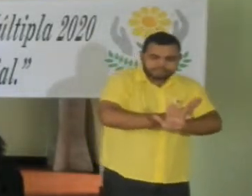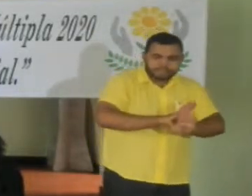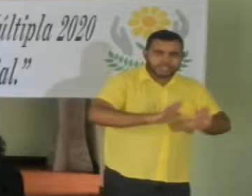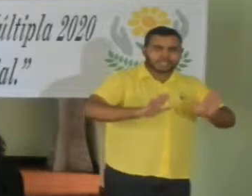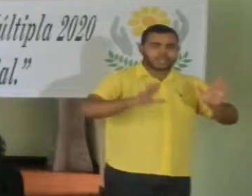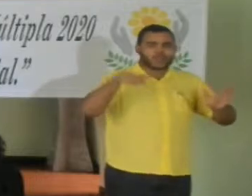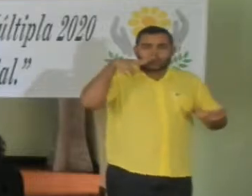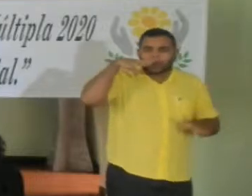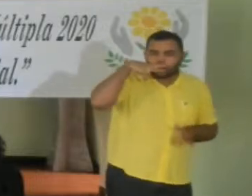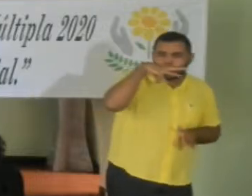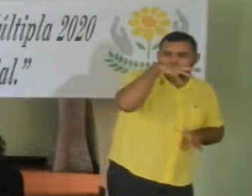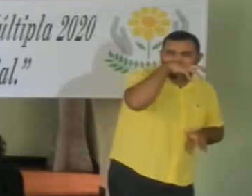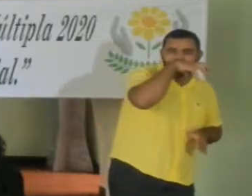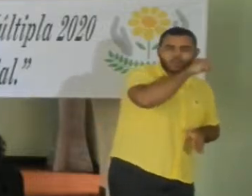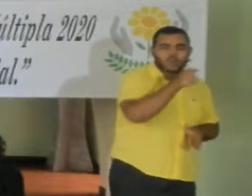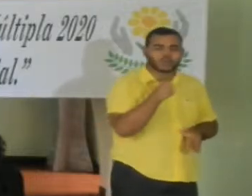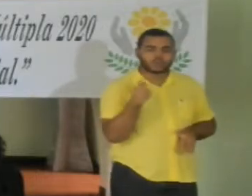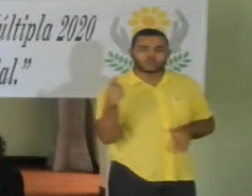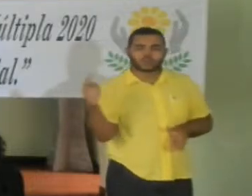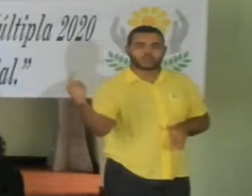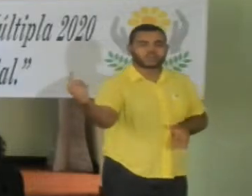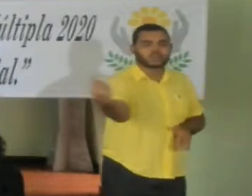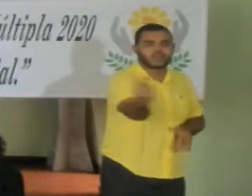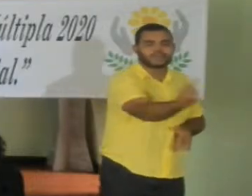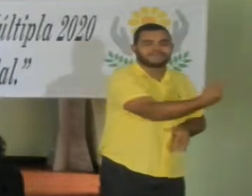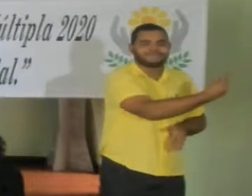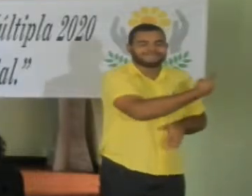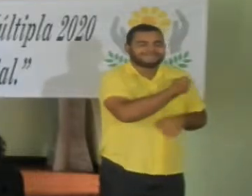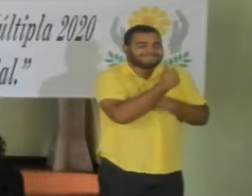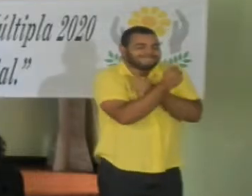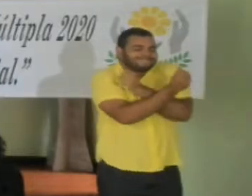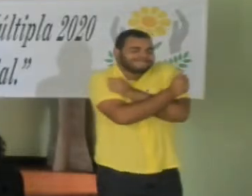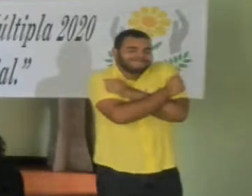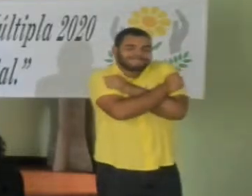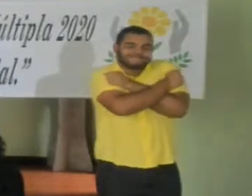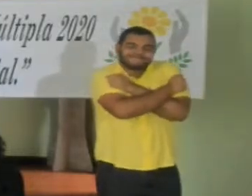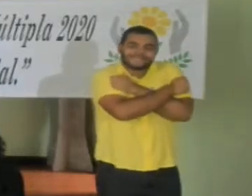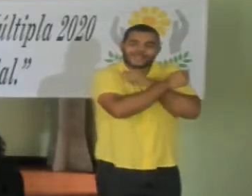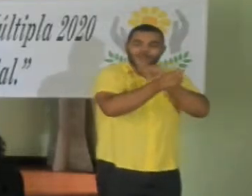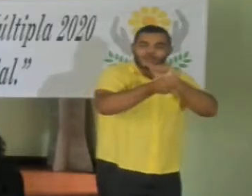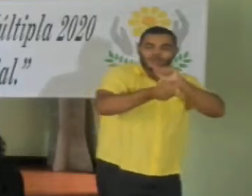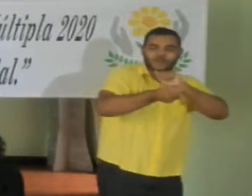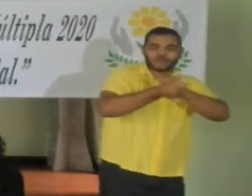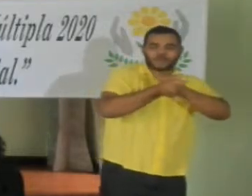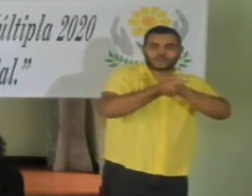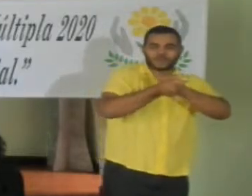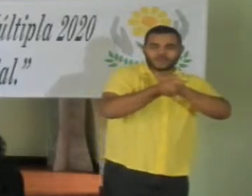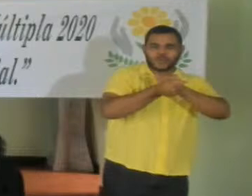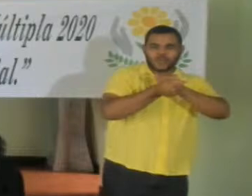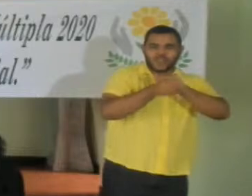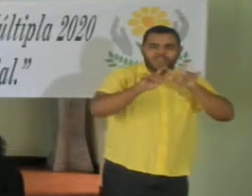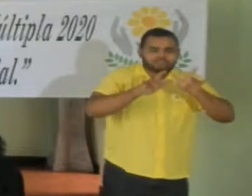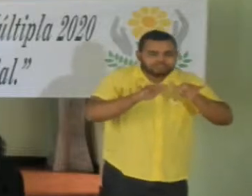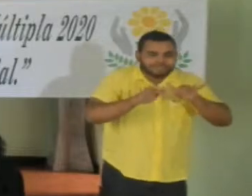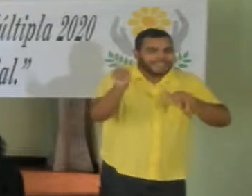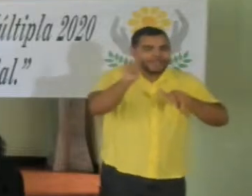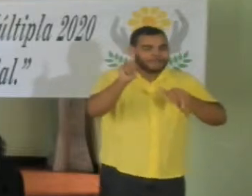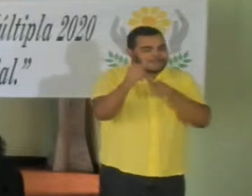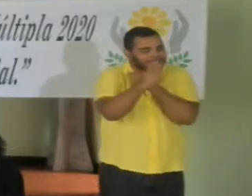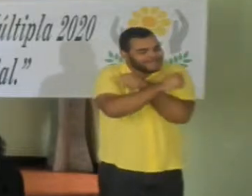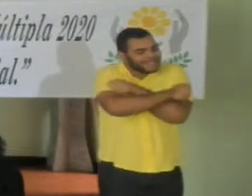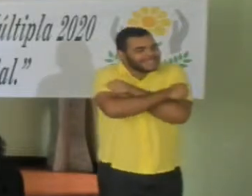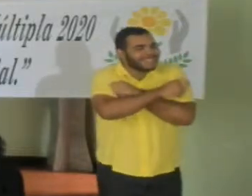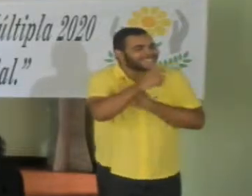logo, logo nós poderemos nos abraçar. Não virtualmente, nos